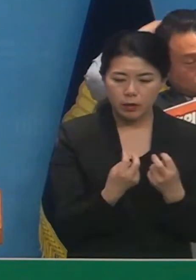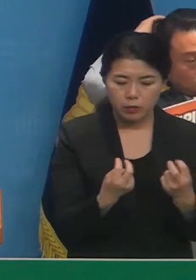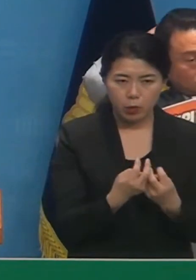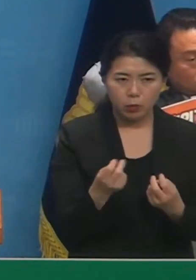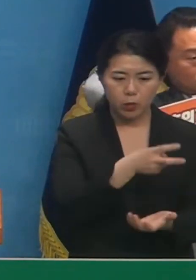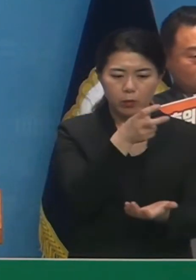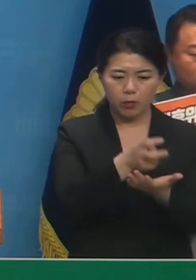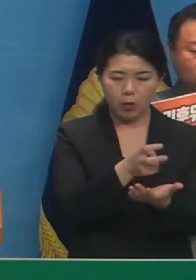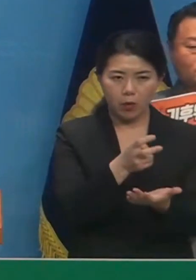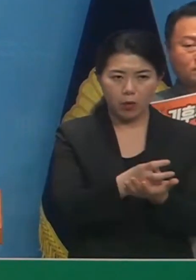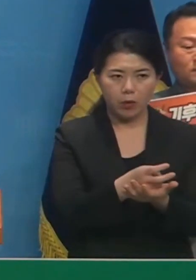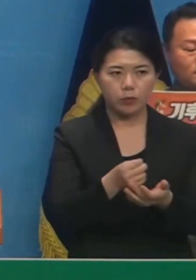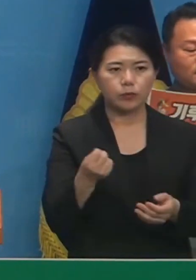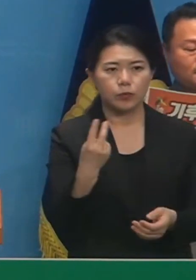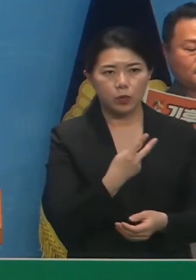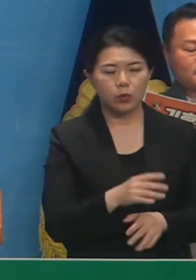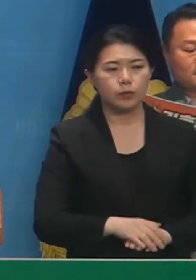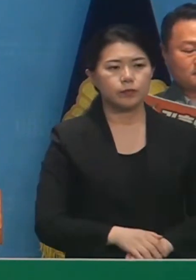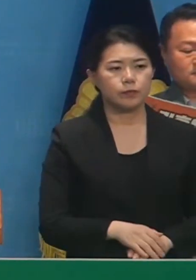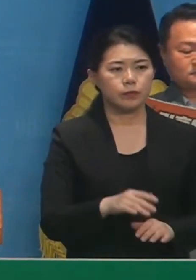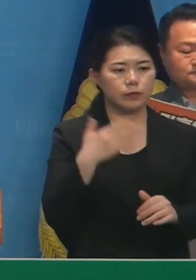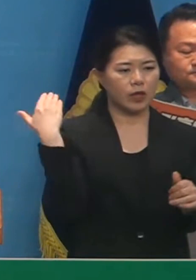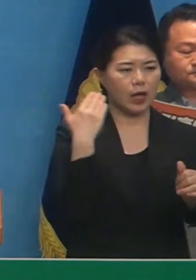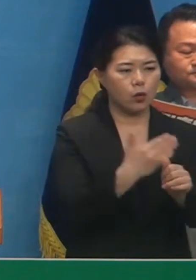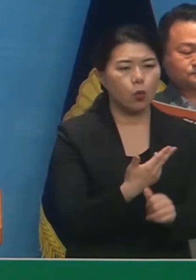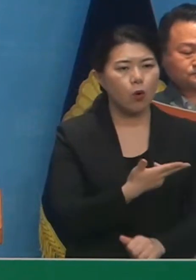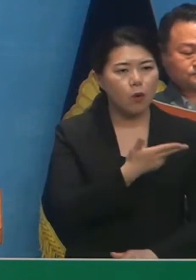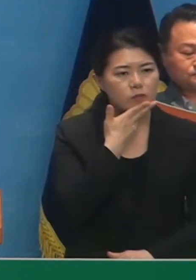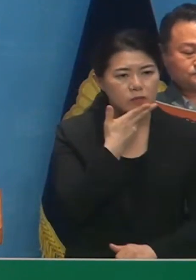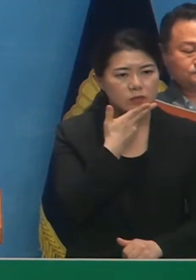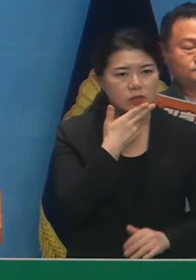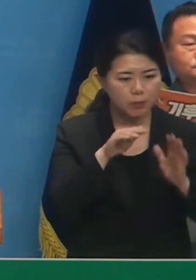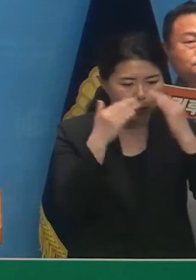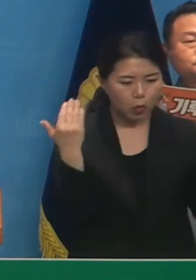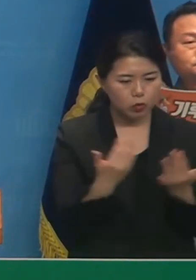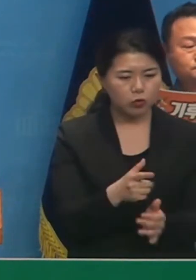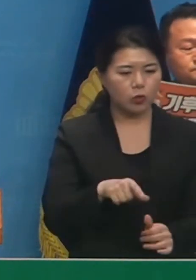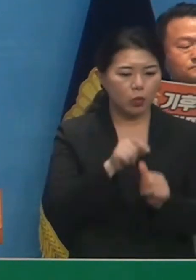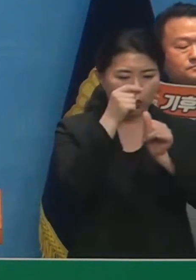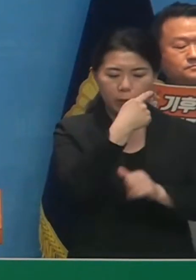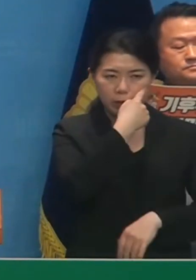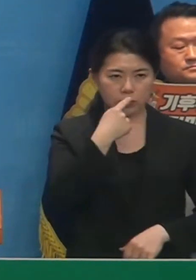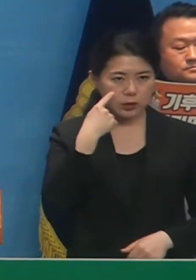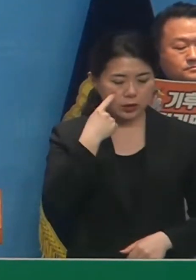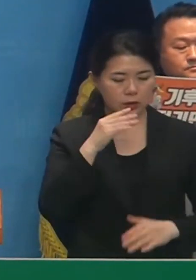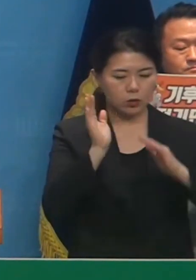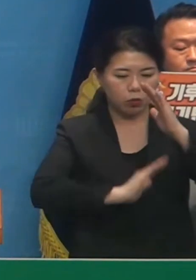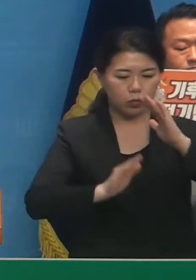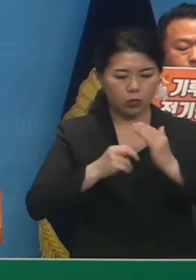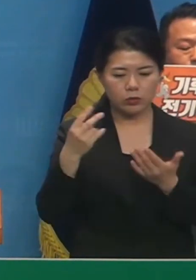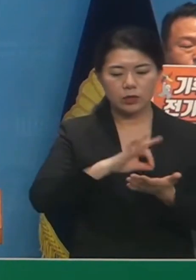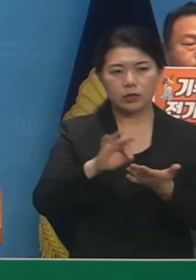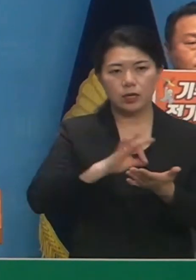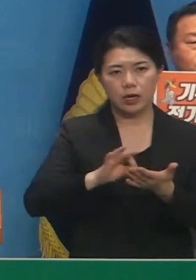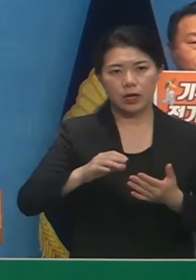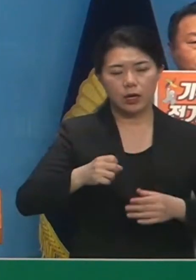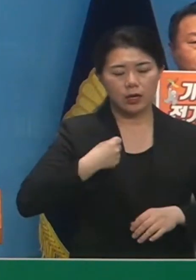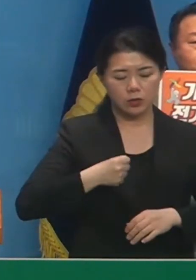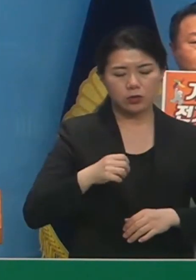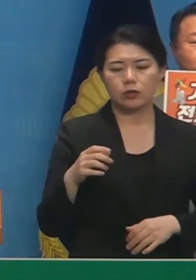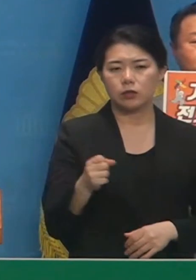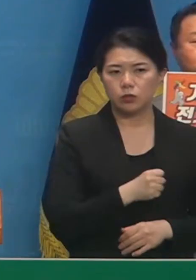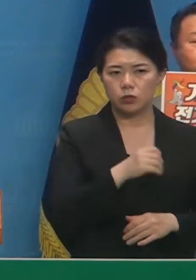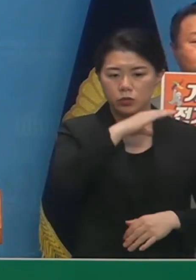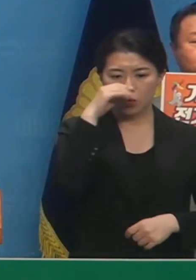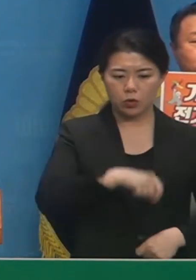법제도, 그리고 단 한 명의 해고자가 발생하지 않는 총고용 보장과 공공재생에너지를 통한 정의로운